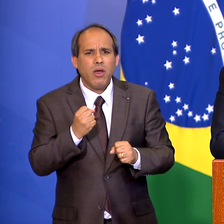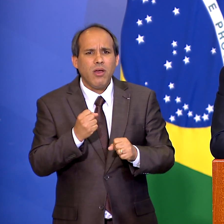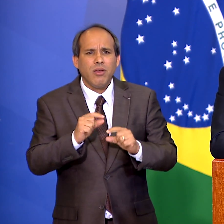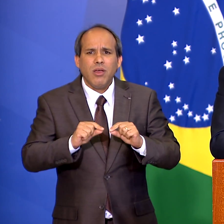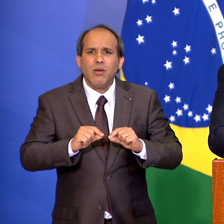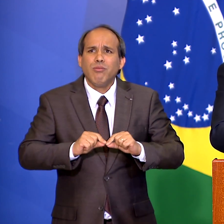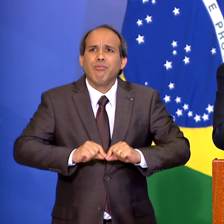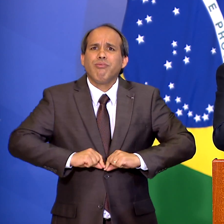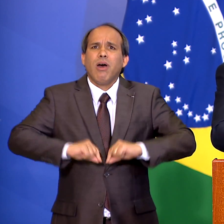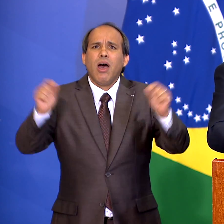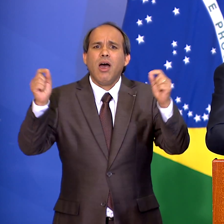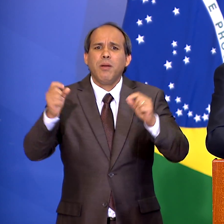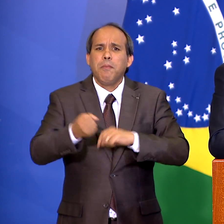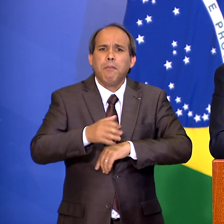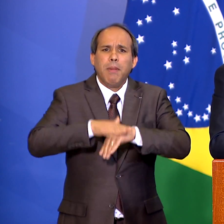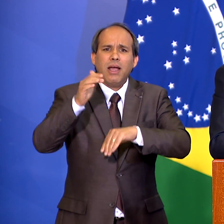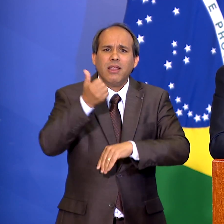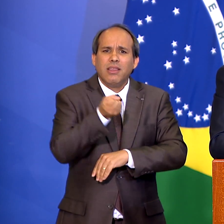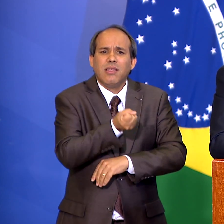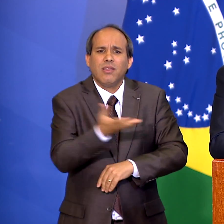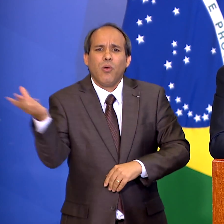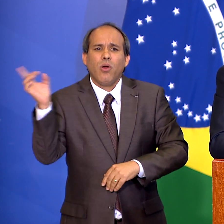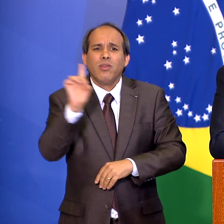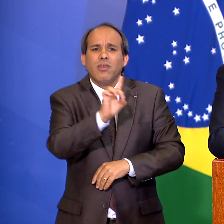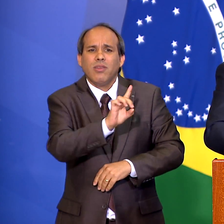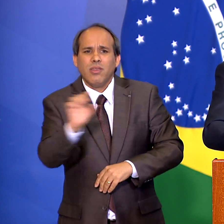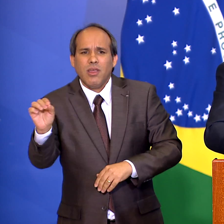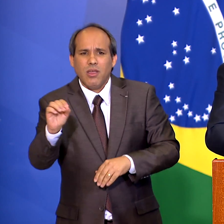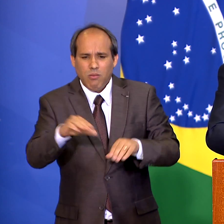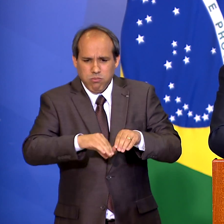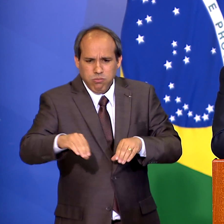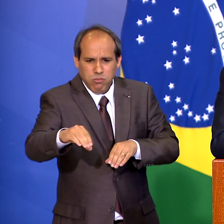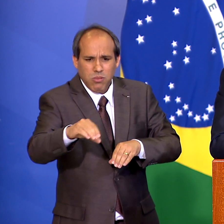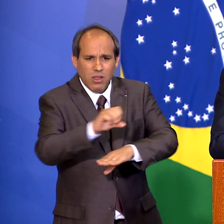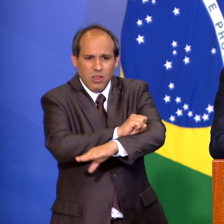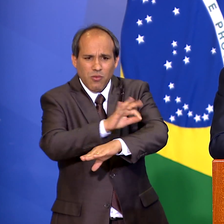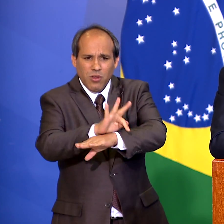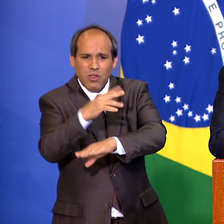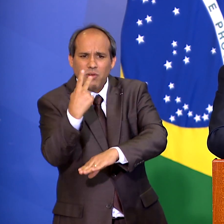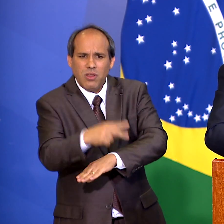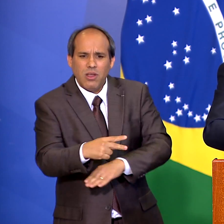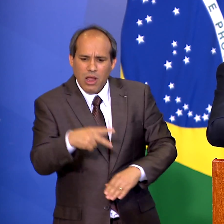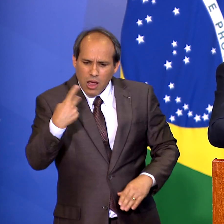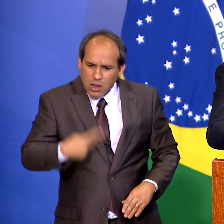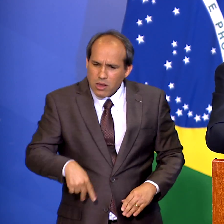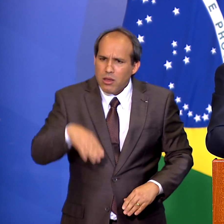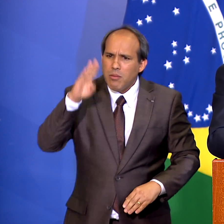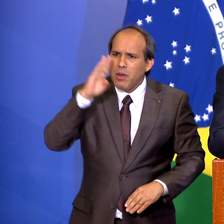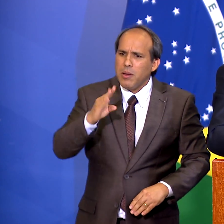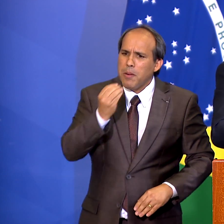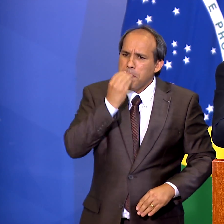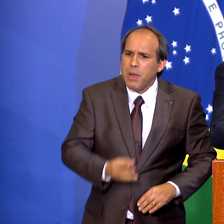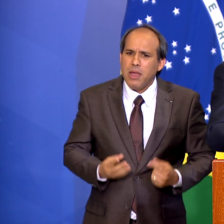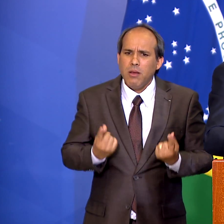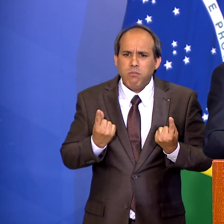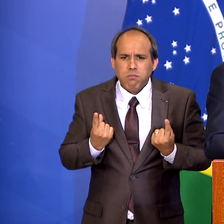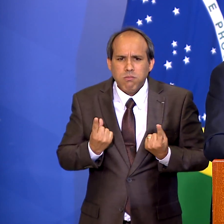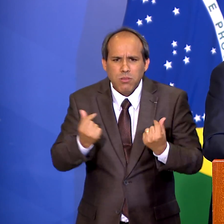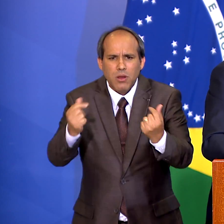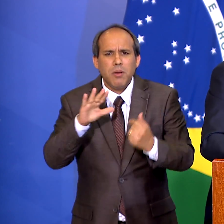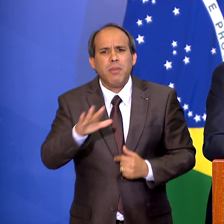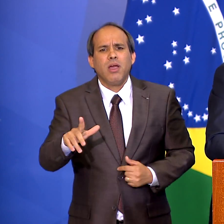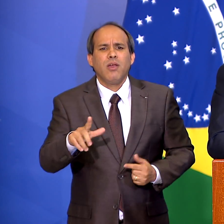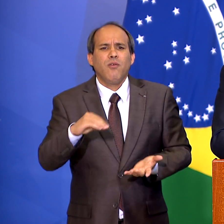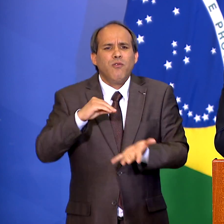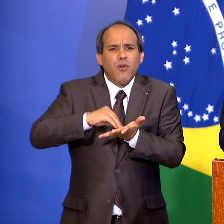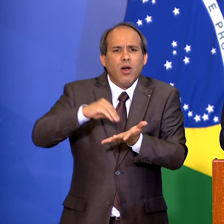Francisco. Que país rico é esse? Como é que pode um país, o Paulo Guedes, tão mal administrado, ainda estar sobrevivendo